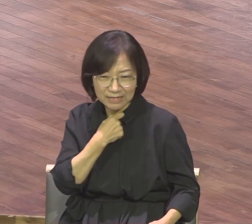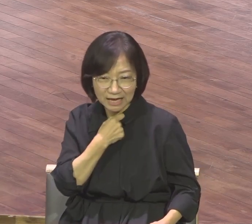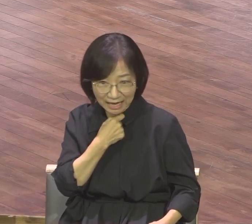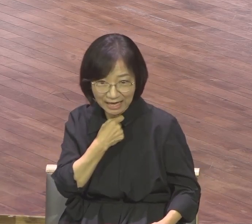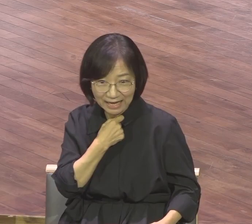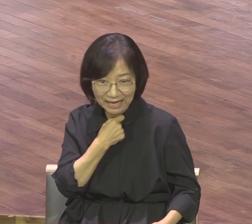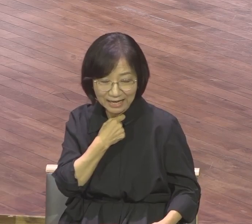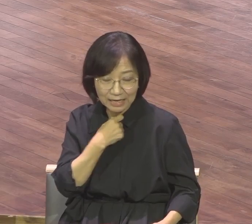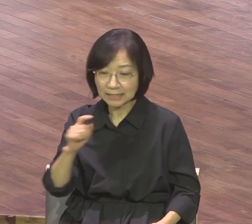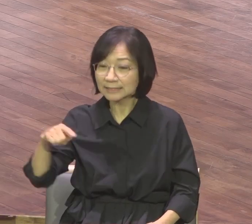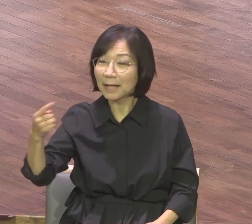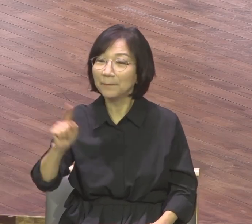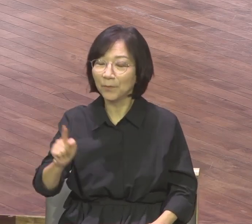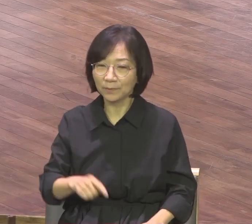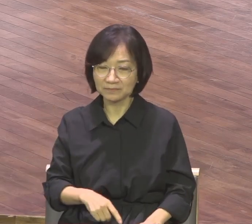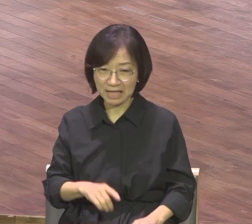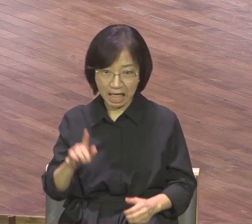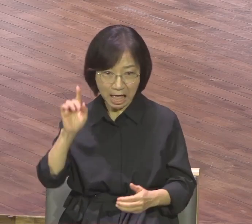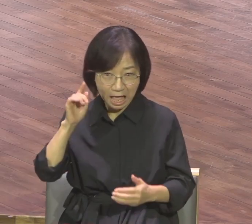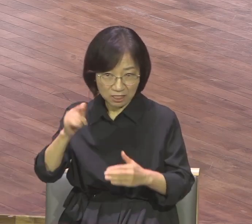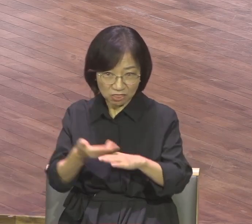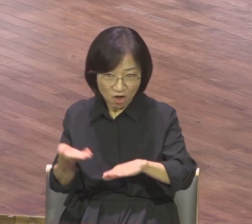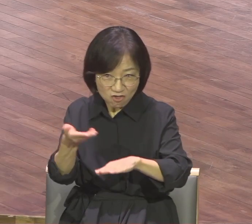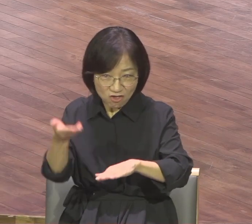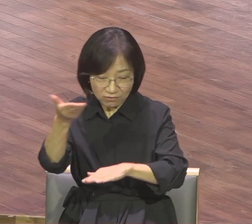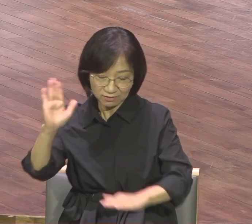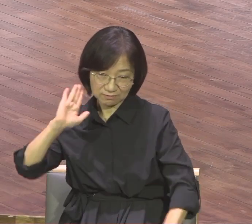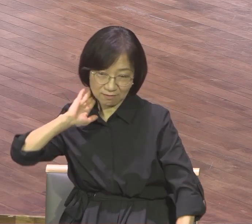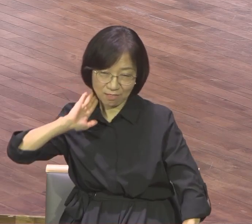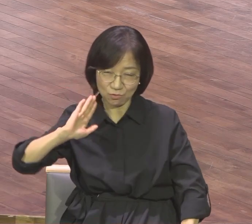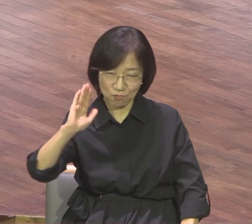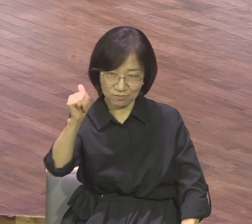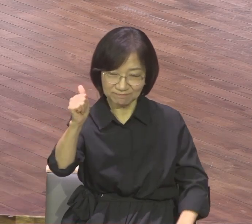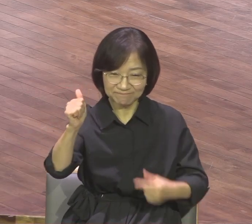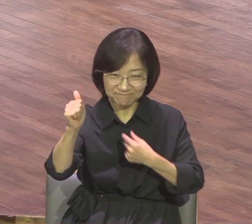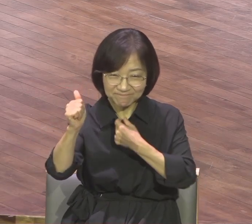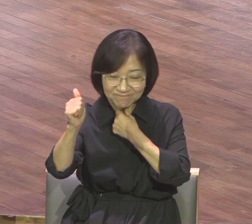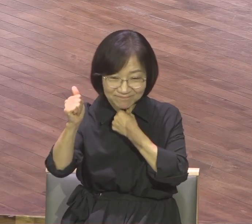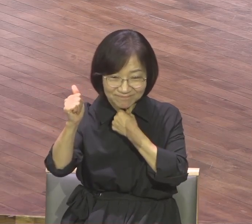그 다음에 뭐요? 총리하고 대통령하고.